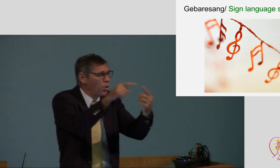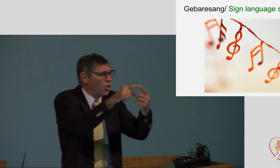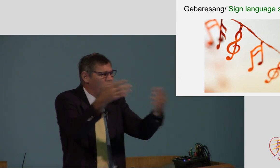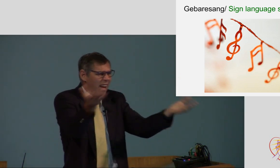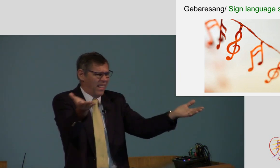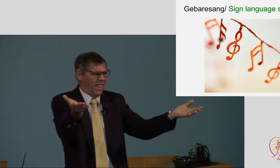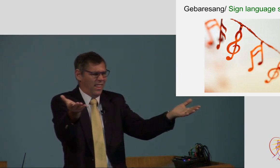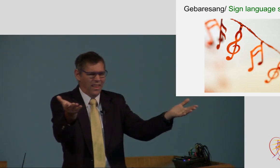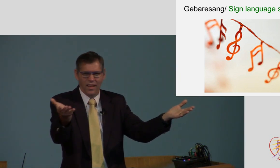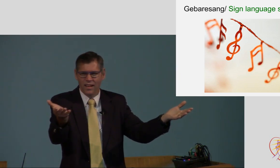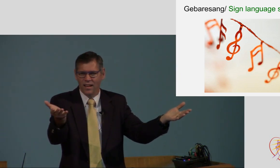wat,